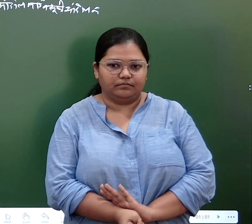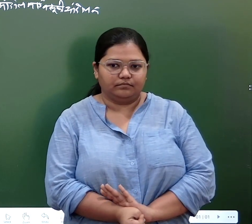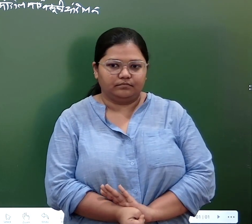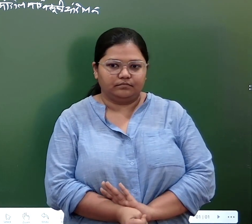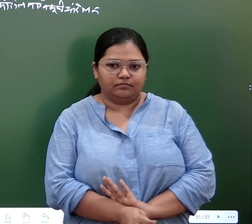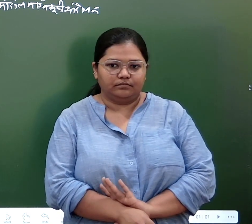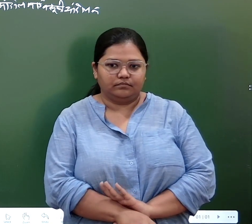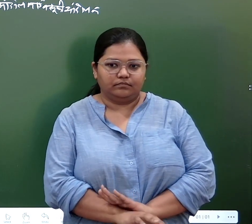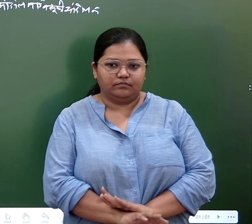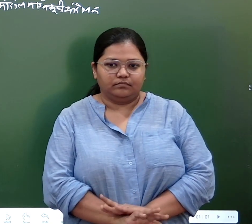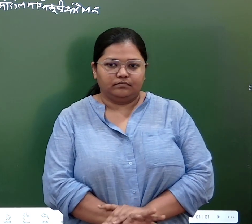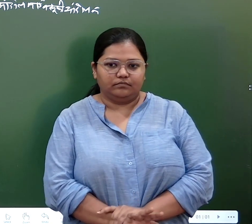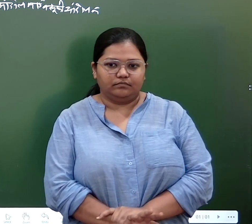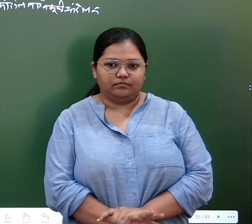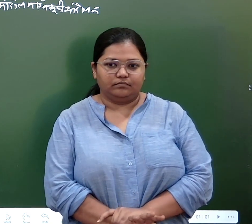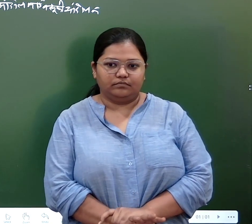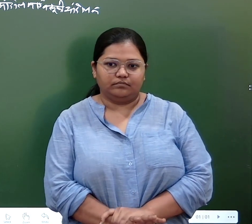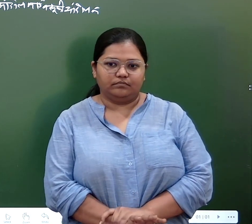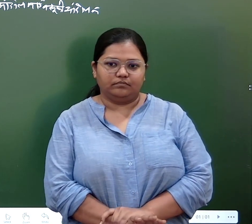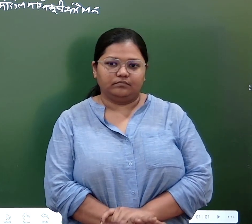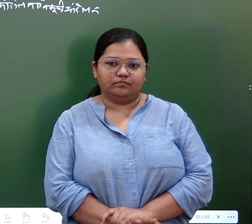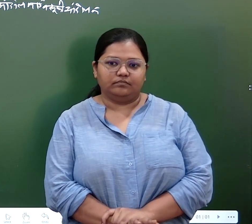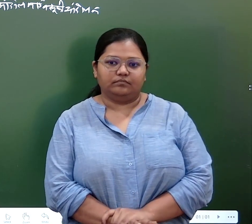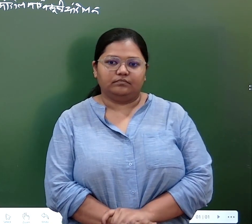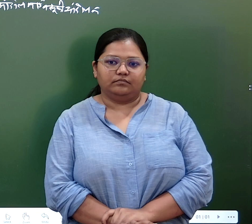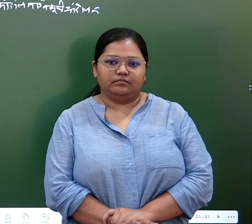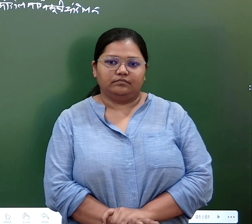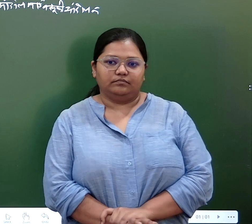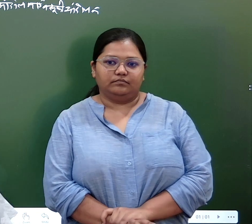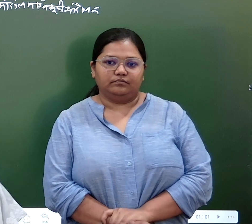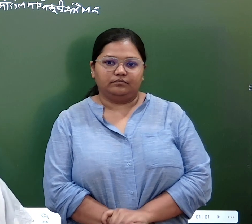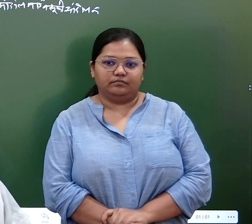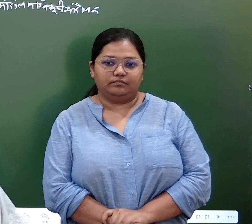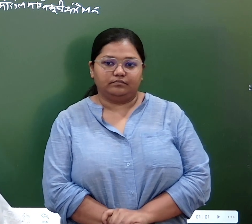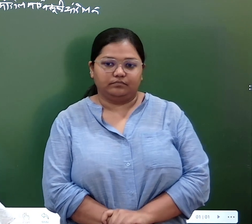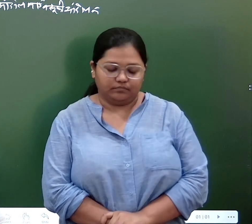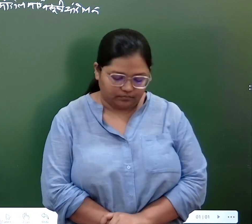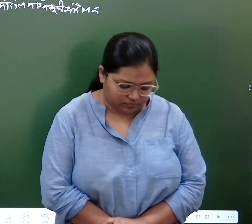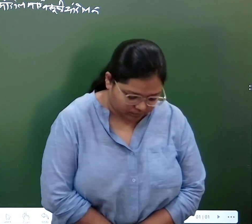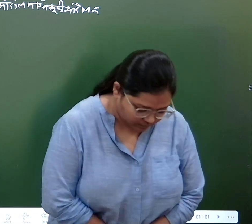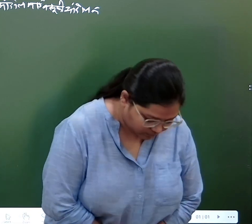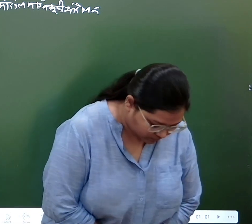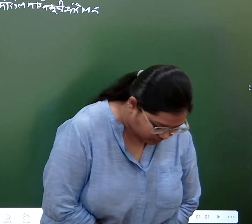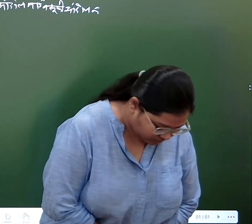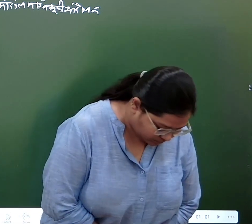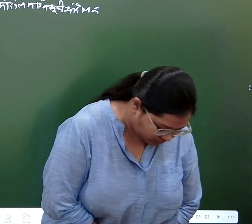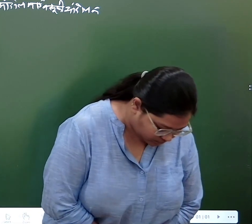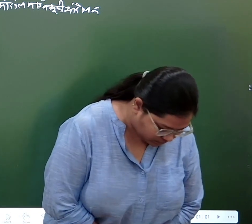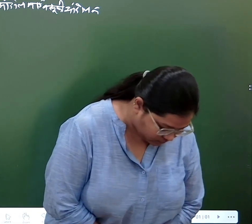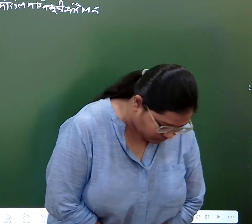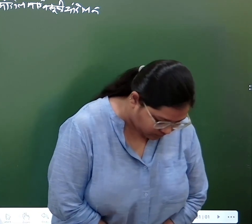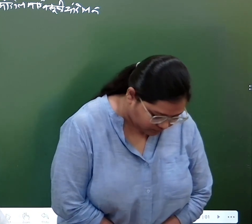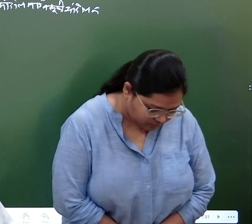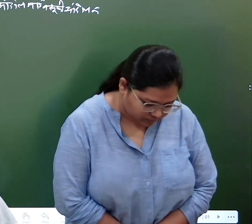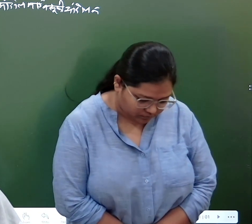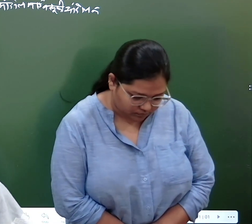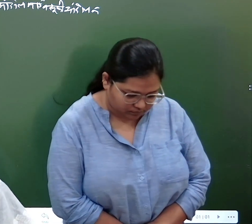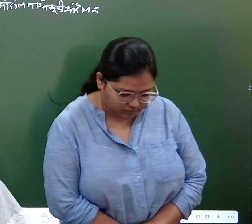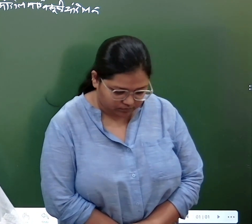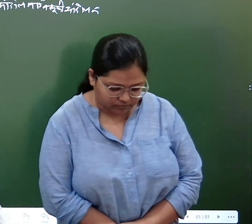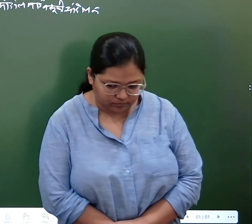समन्वयवादी था, है ना। समन्वयवादी कैसे? अब समन्वयवादी ऐसा कि आप यहाँ